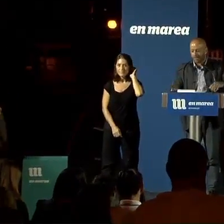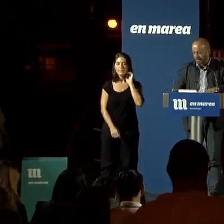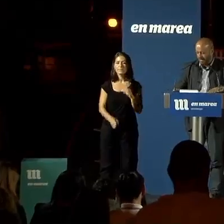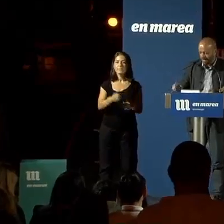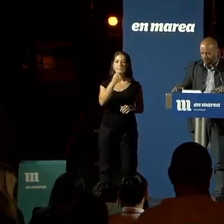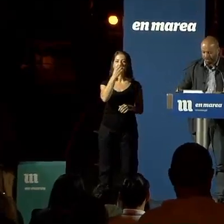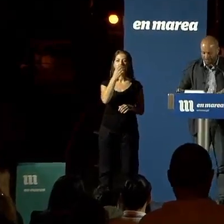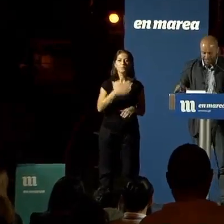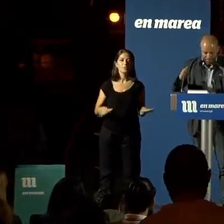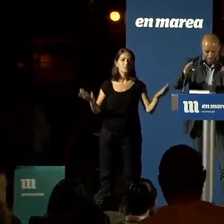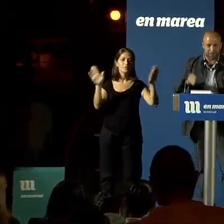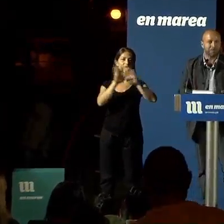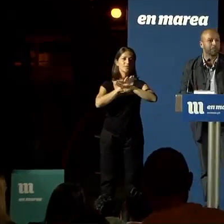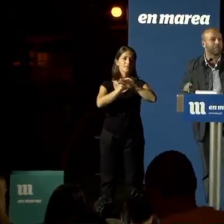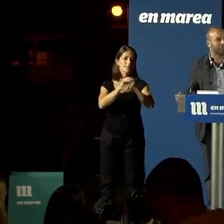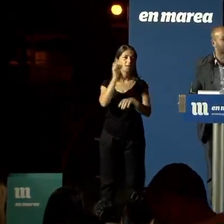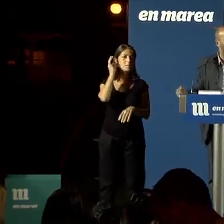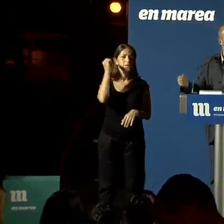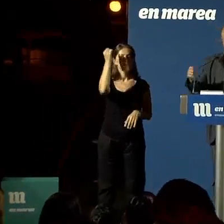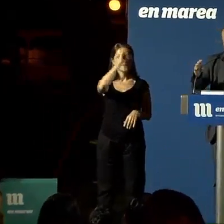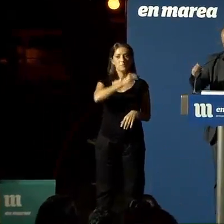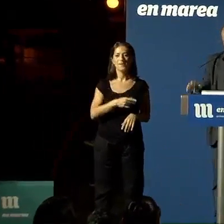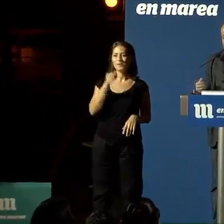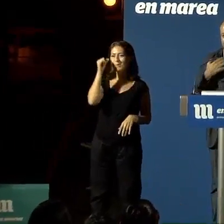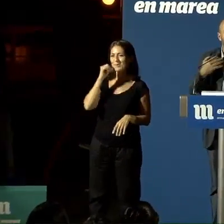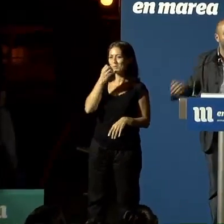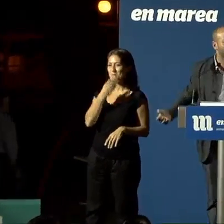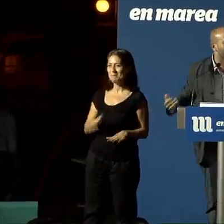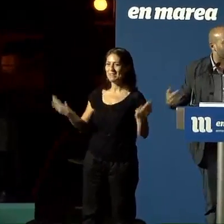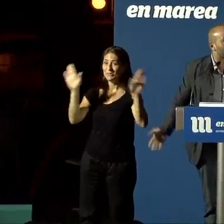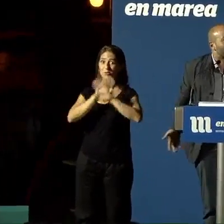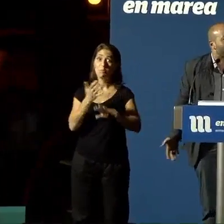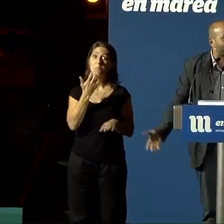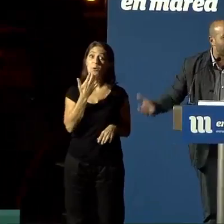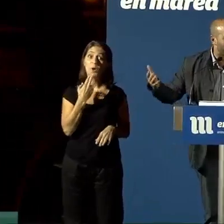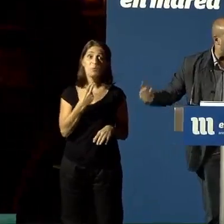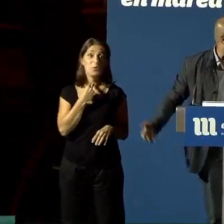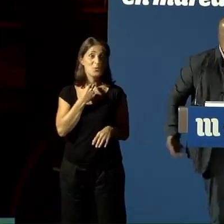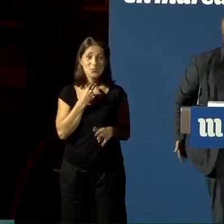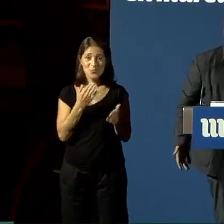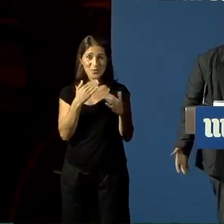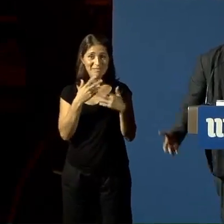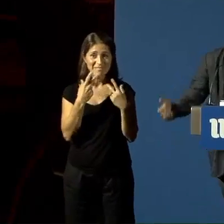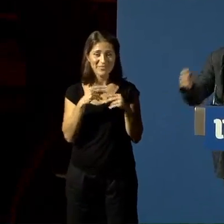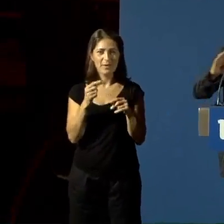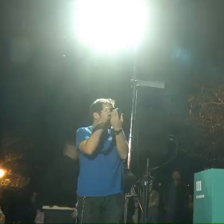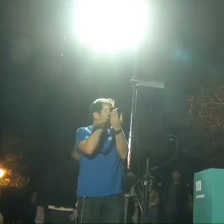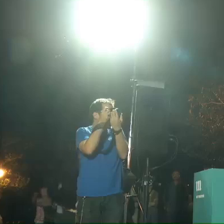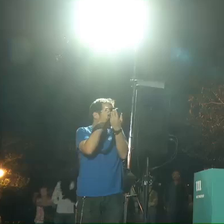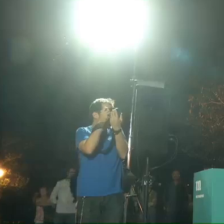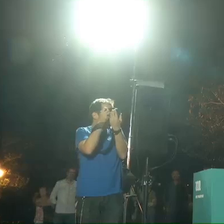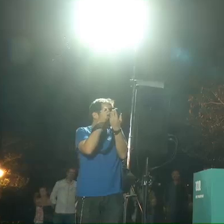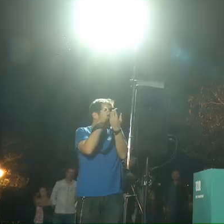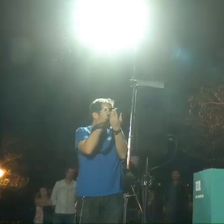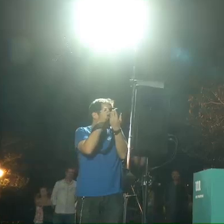Boas noites, amigas, boas noites, amigos, boas noites, Ourense. Se me quedo sin voz, vos seredes a miña voz e a voz de toda a marea, así